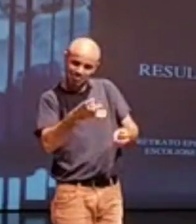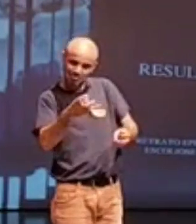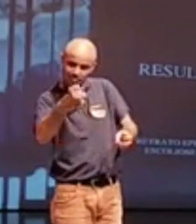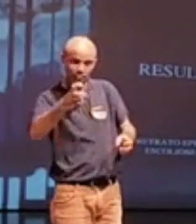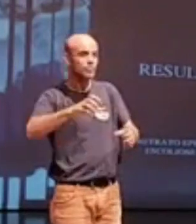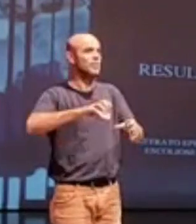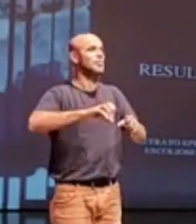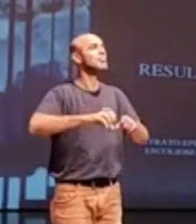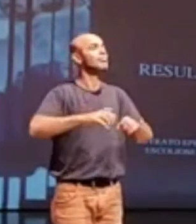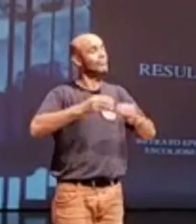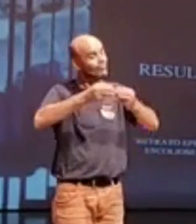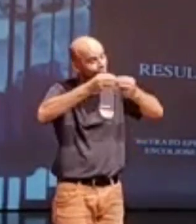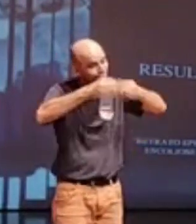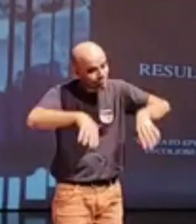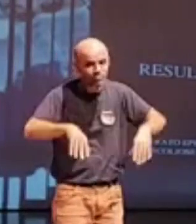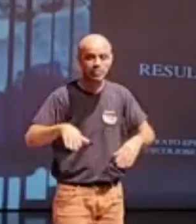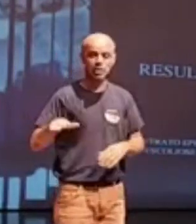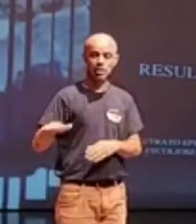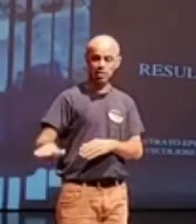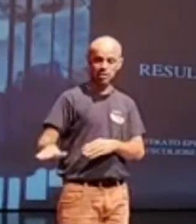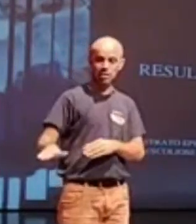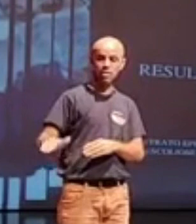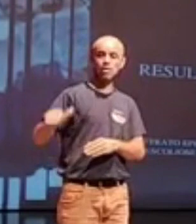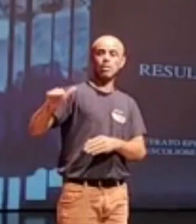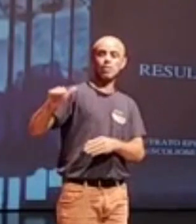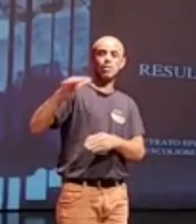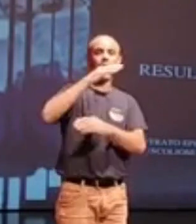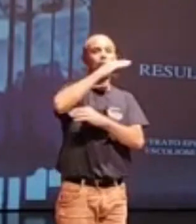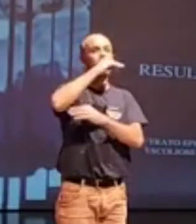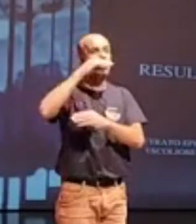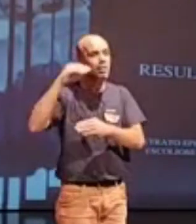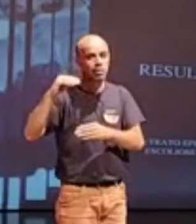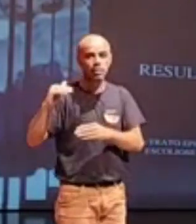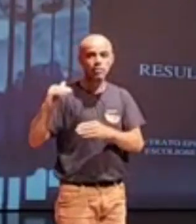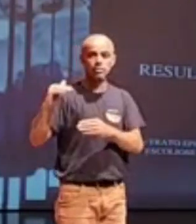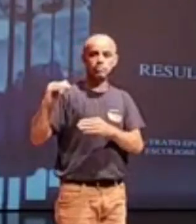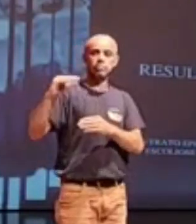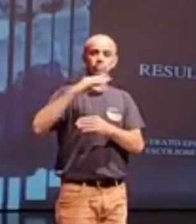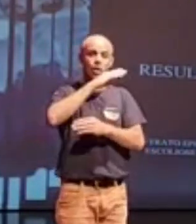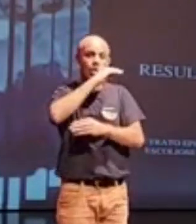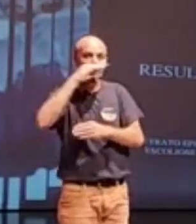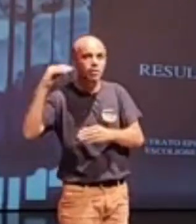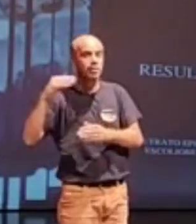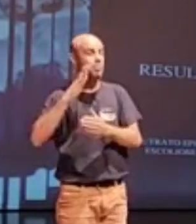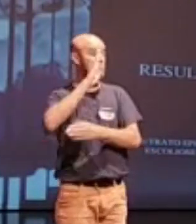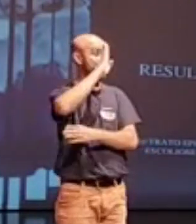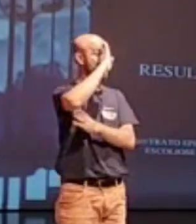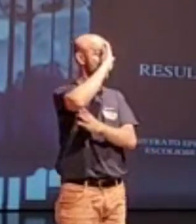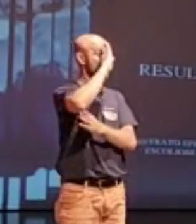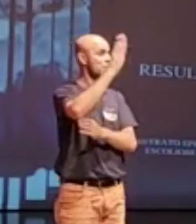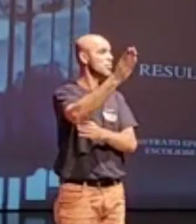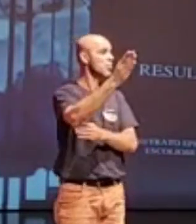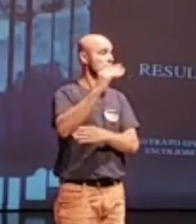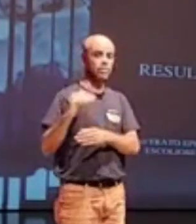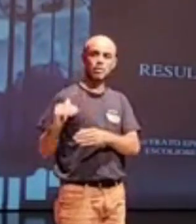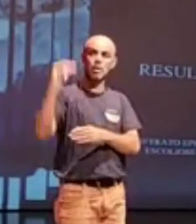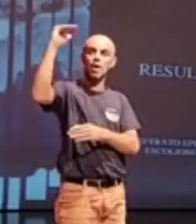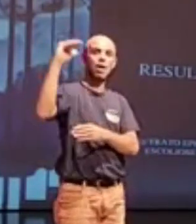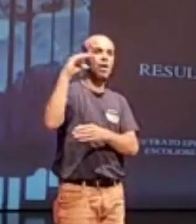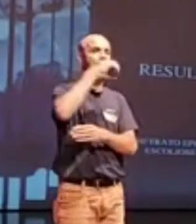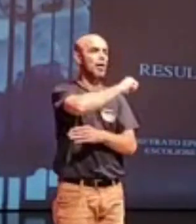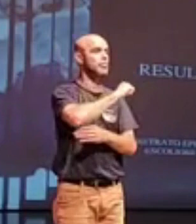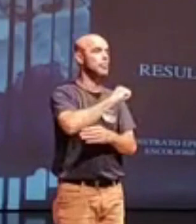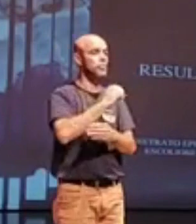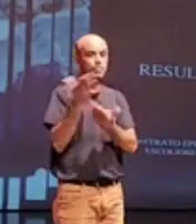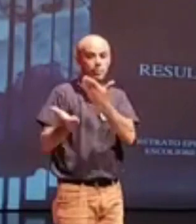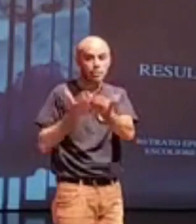fase de criança, pré-adolescente e adolescente, principalmente na fase da adolescência. Então, é uma correlação Se você não